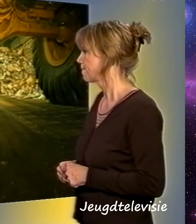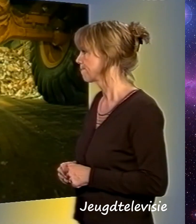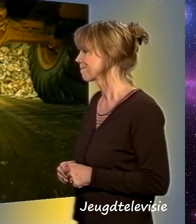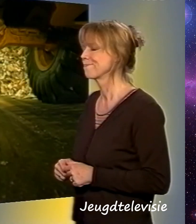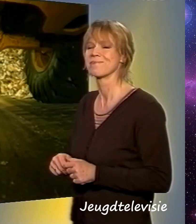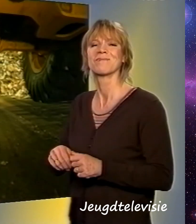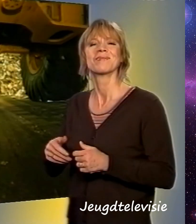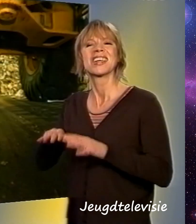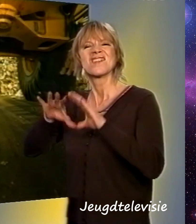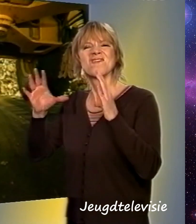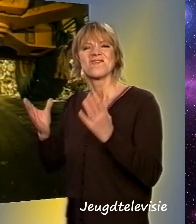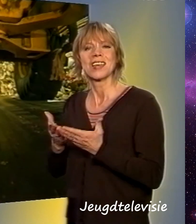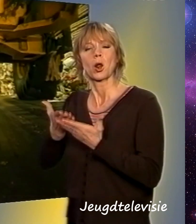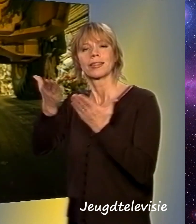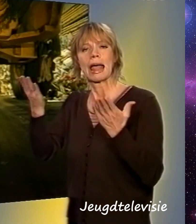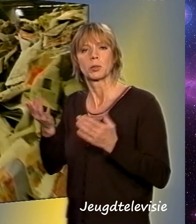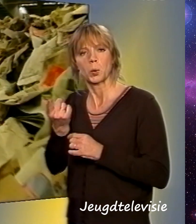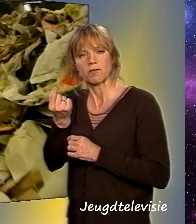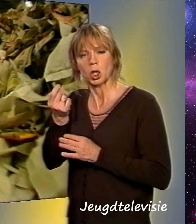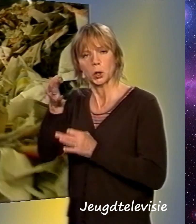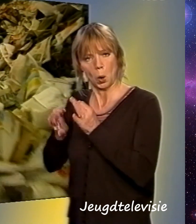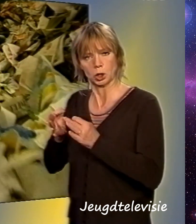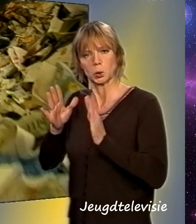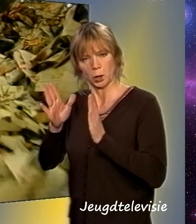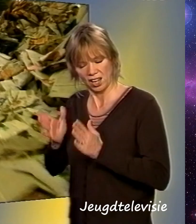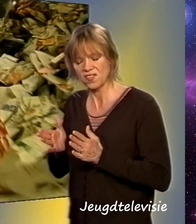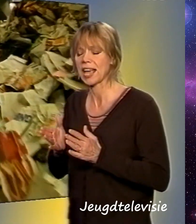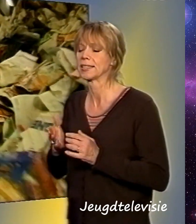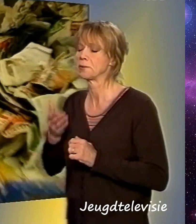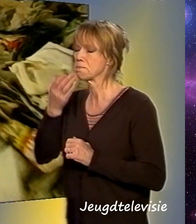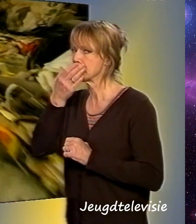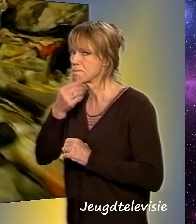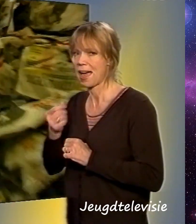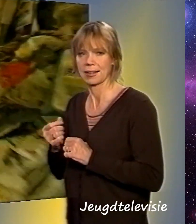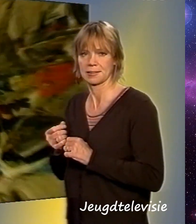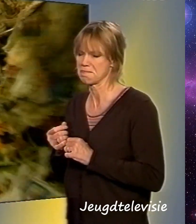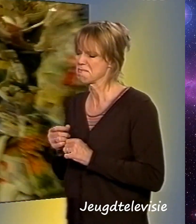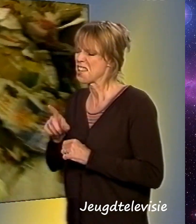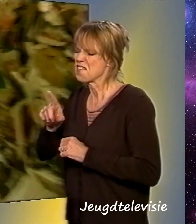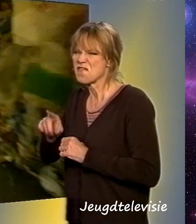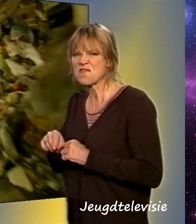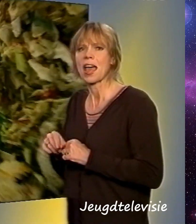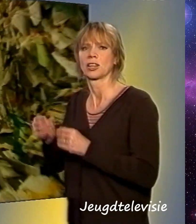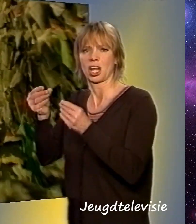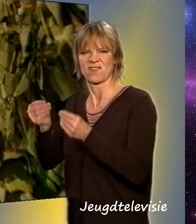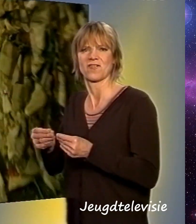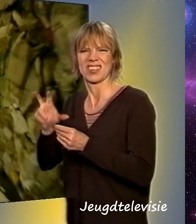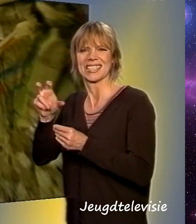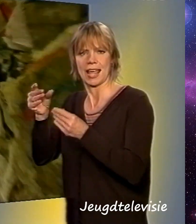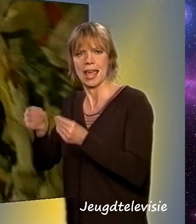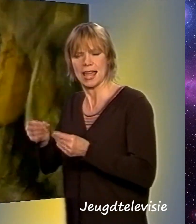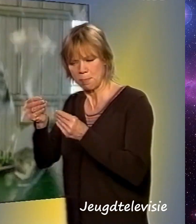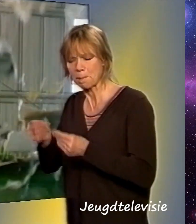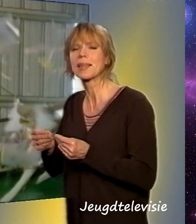het wereld natuur fonds heeft onderzocht dat maar een heel klein deel van die wc rollen en servetten is gemaakt van kringlooppapier dus van papier dat al een keer